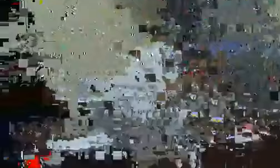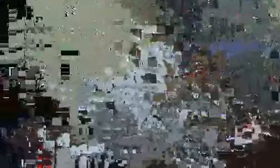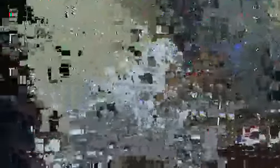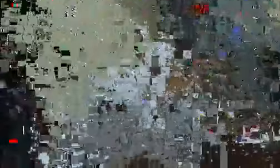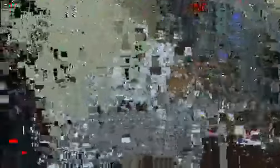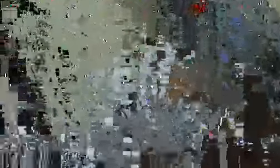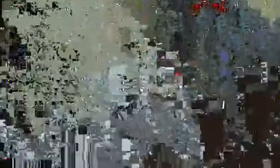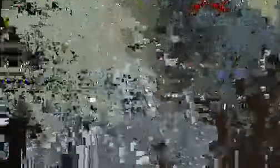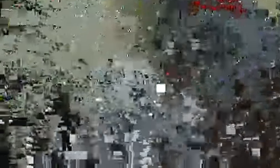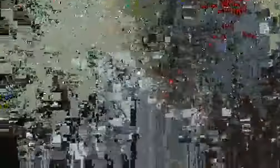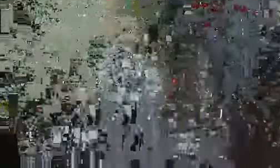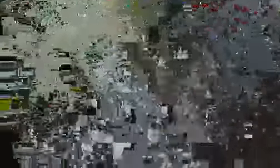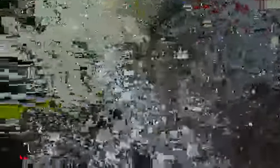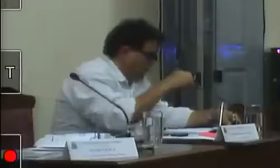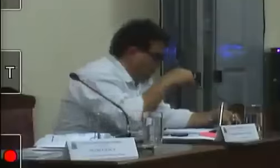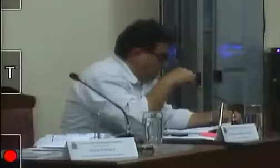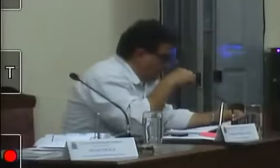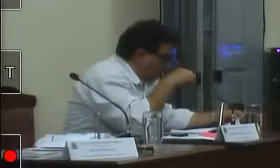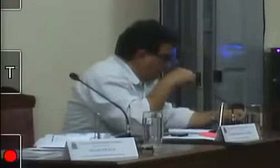assistência.